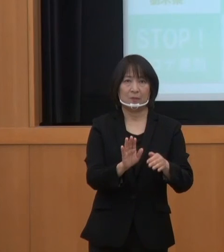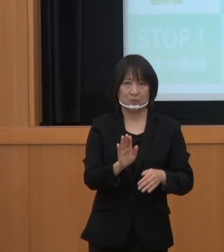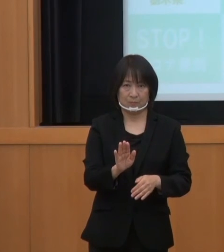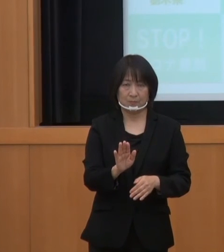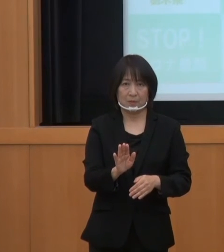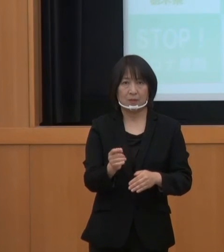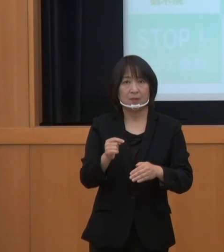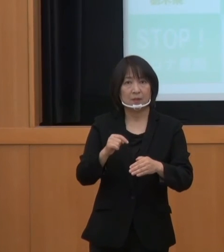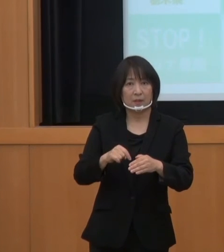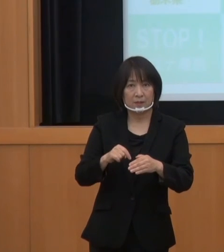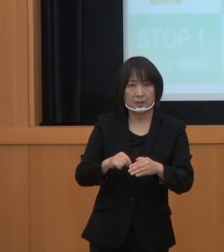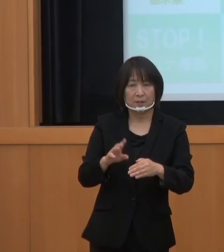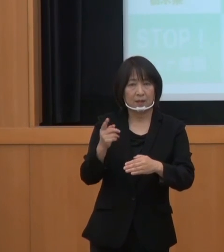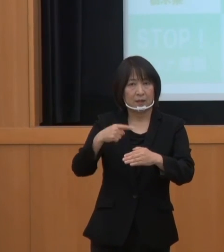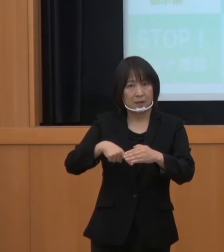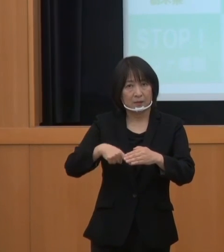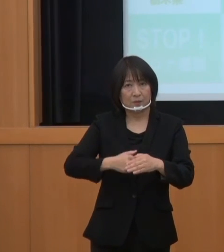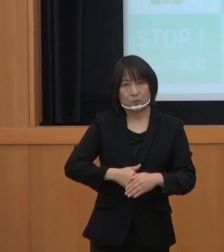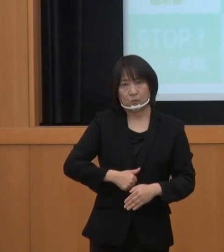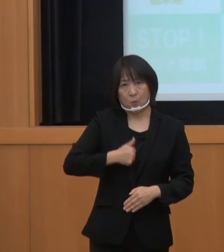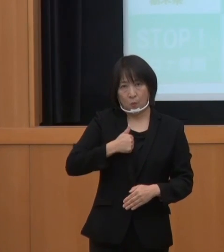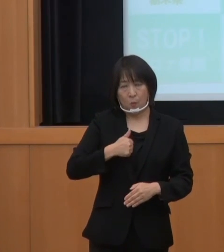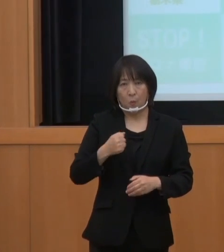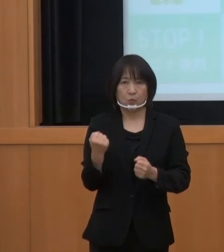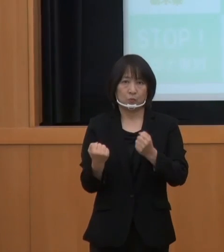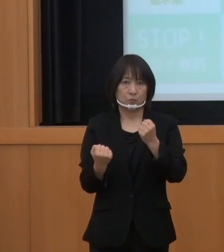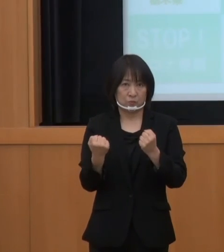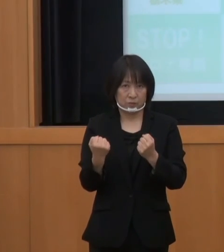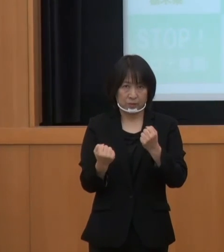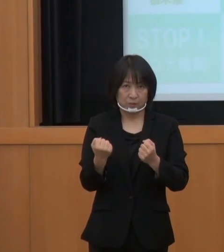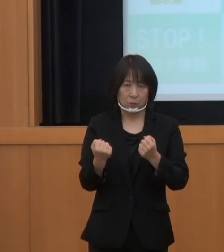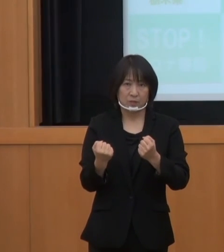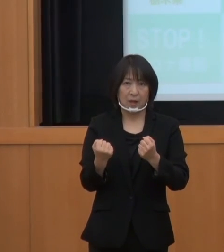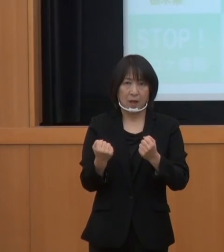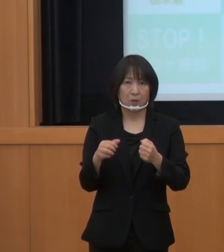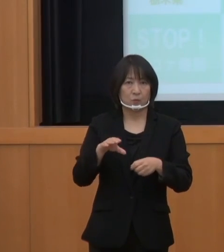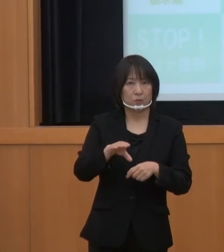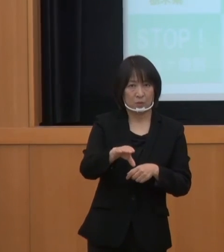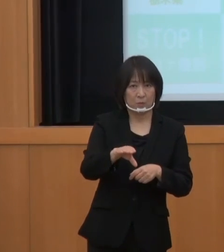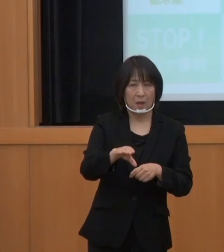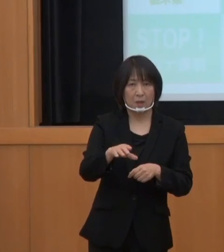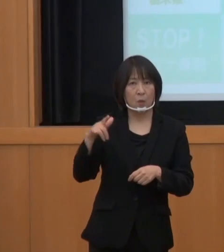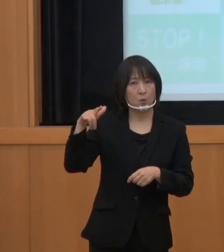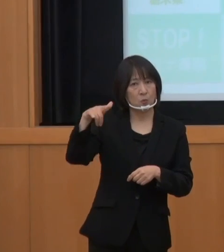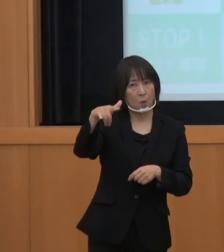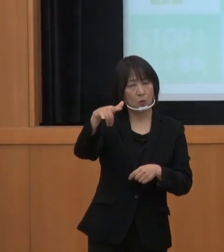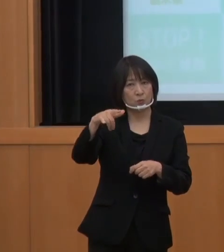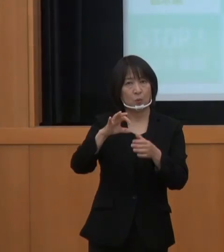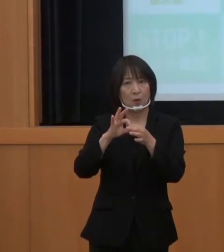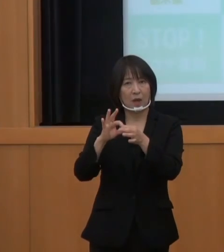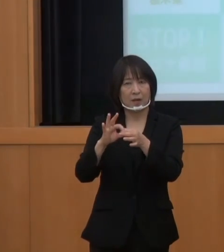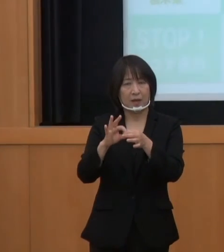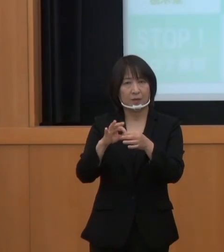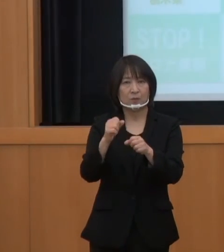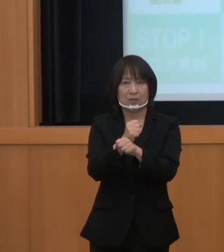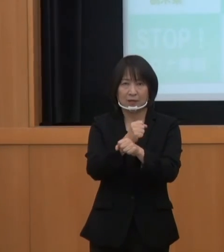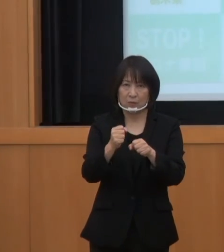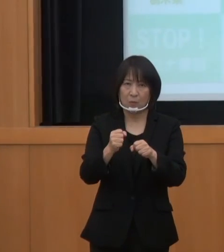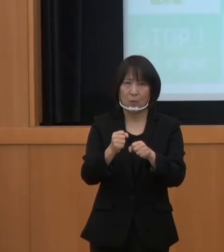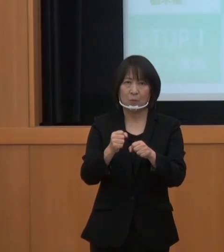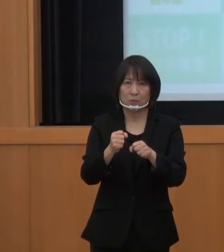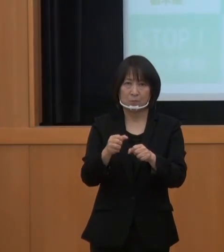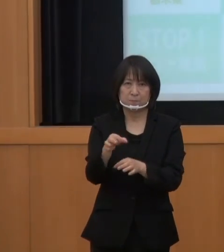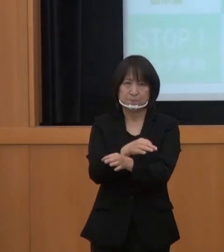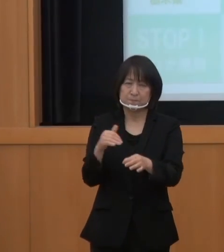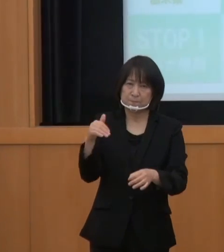も県内産業の中心である自動車および、航空関連産業の苦境が目立っております。で、